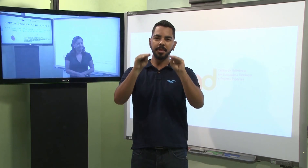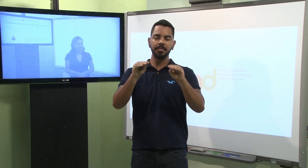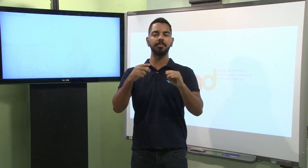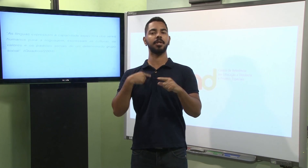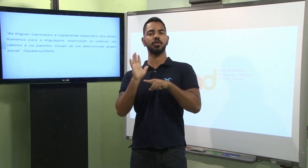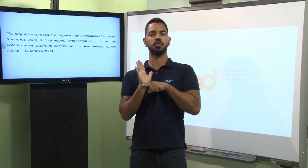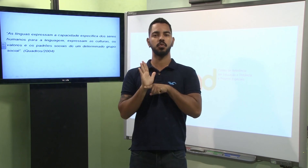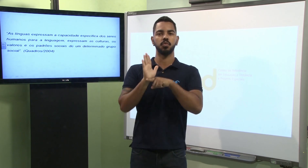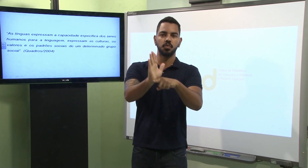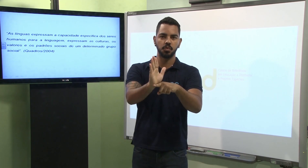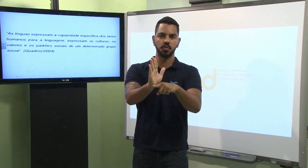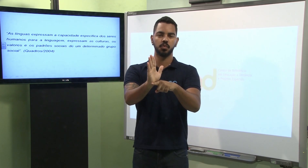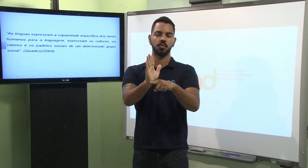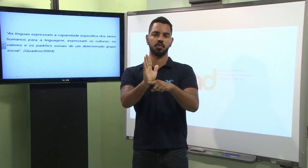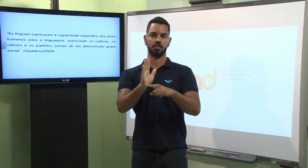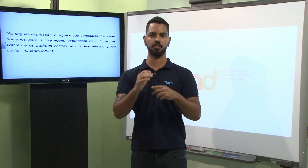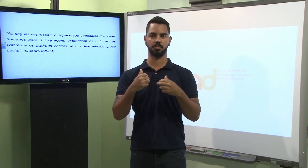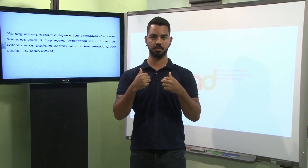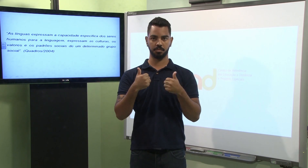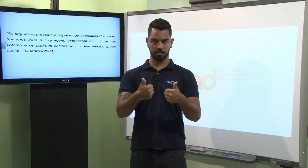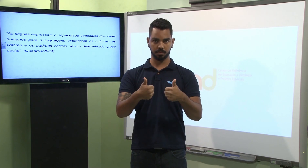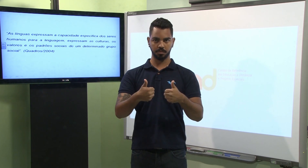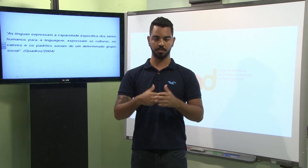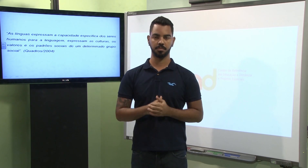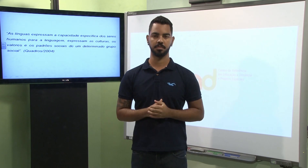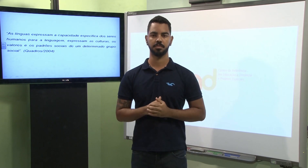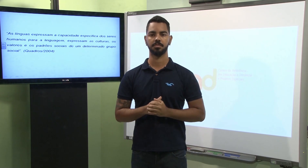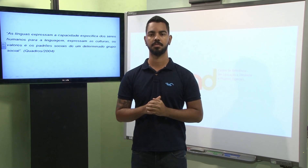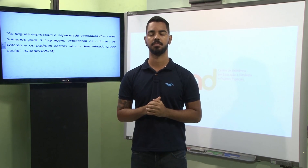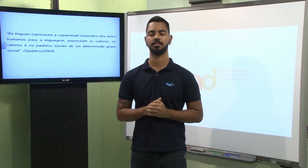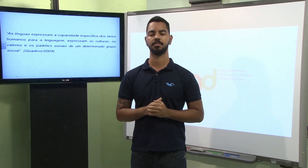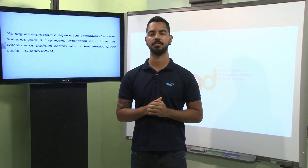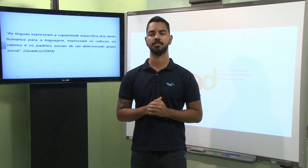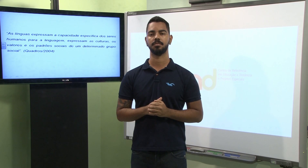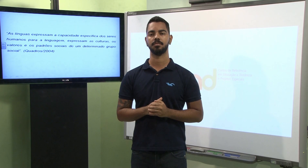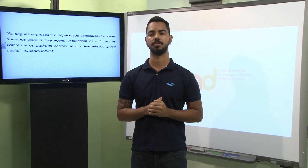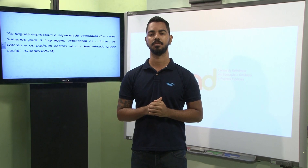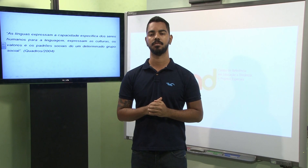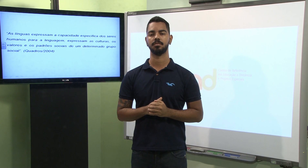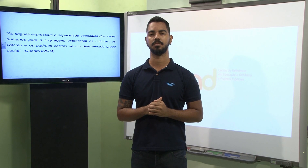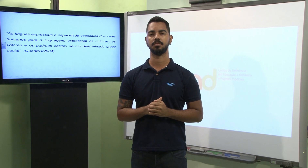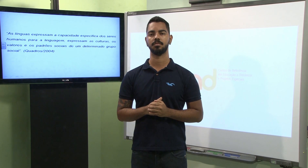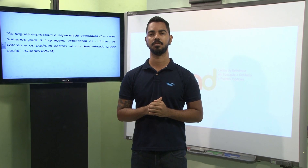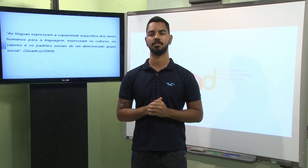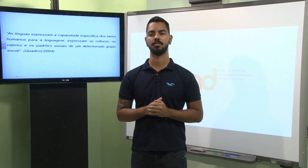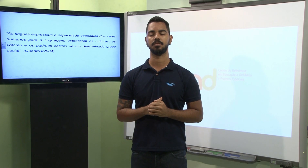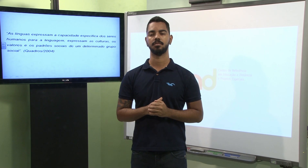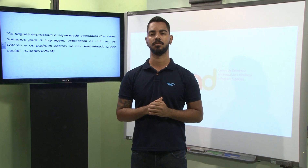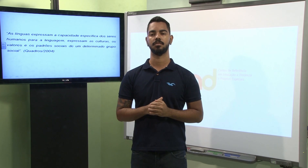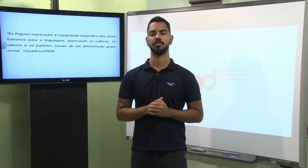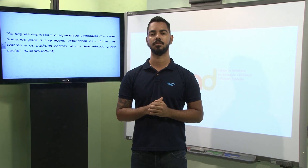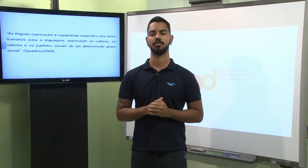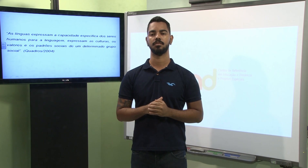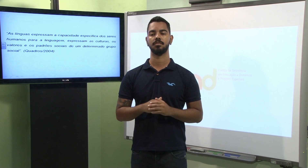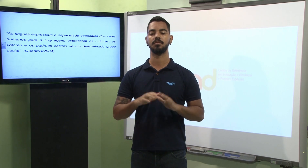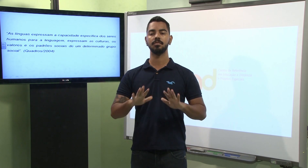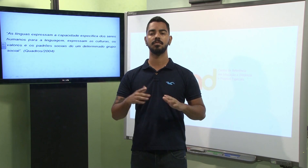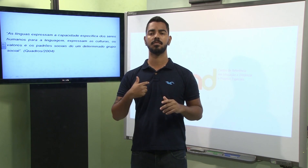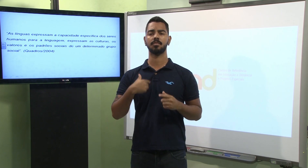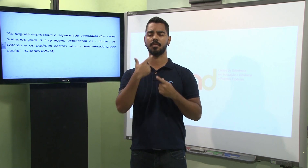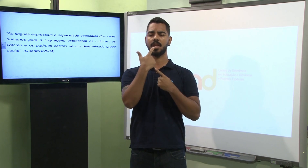possível. As línguas expressam a capacidade específica dos seres humanos para a